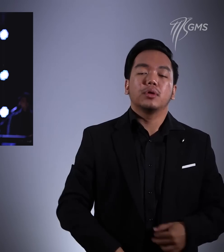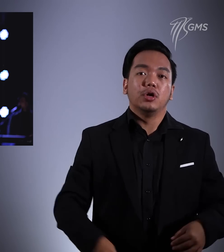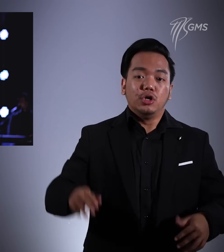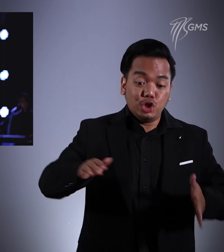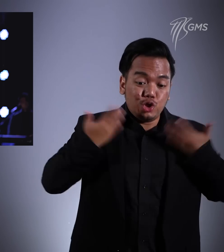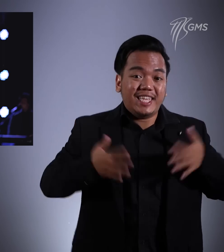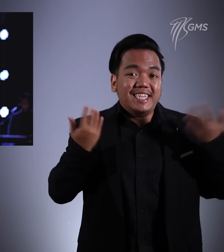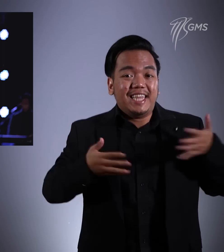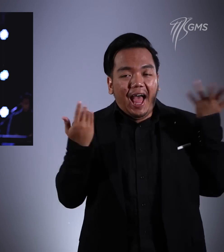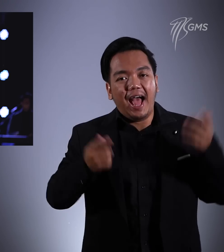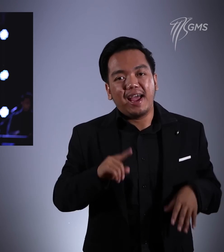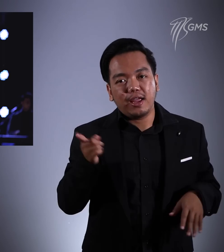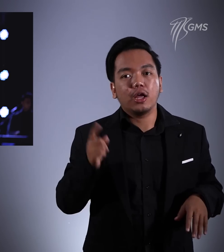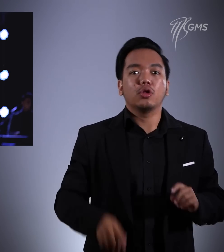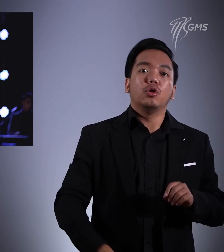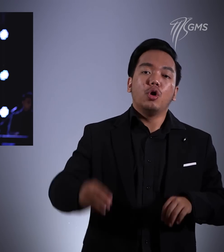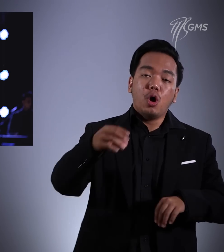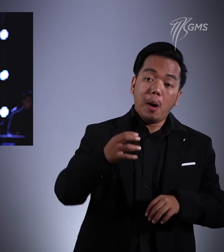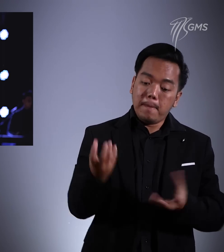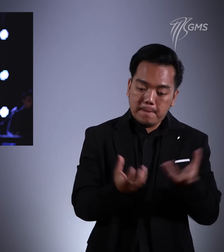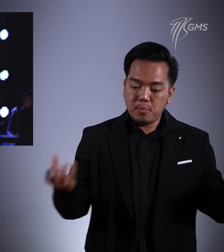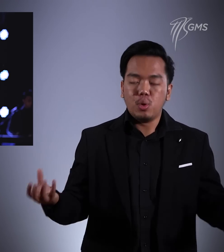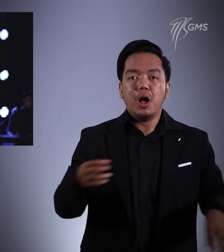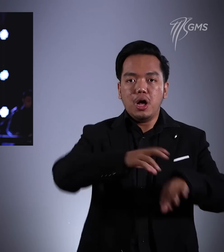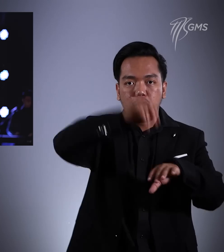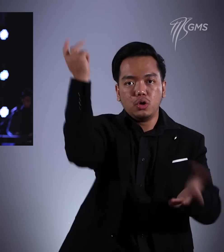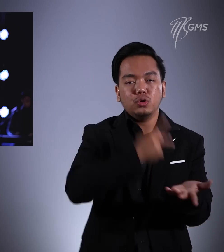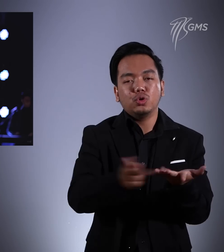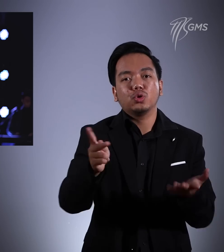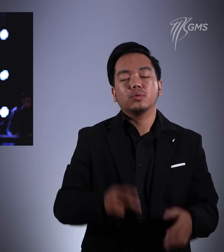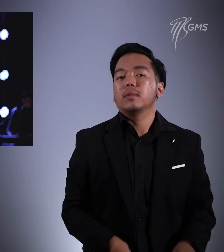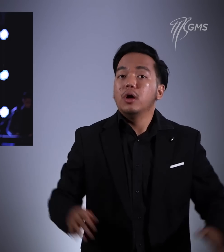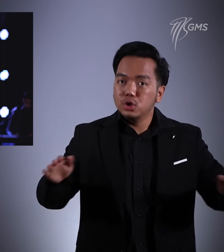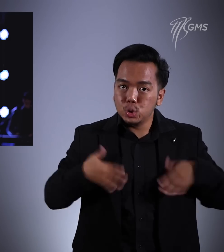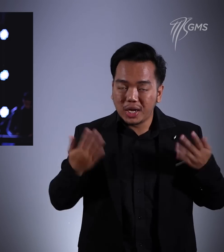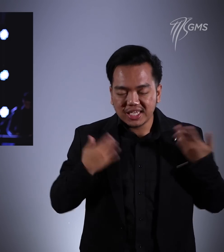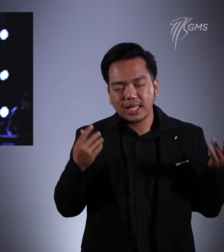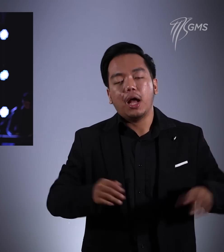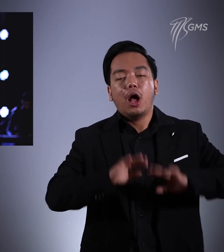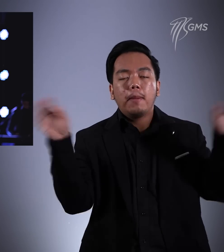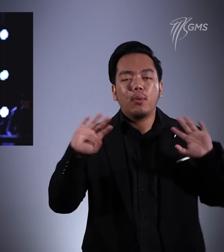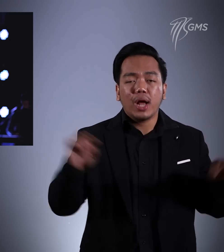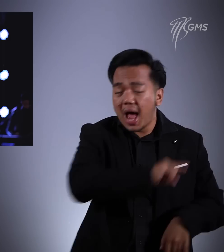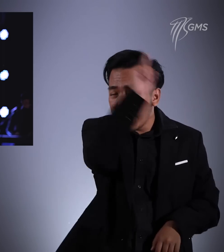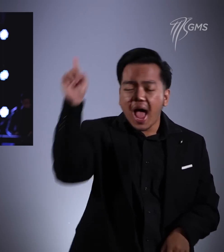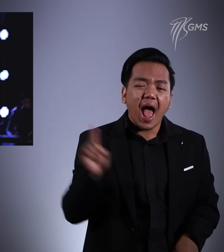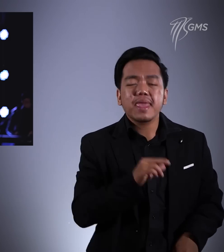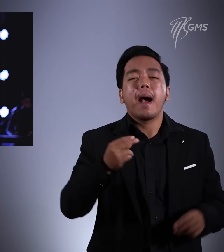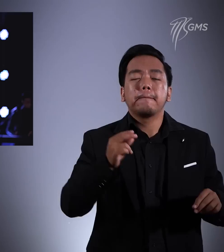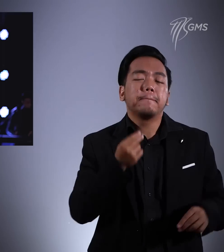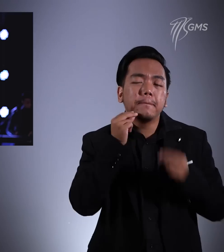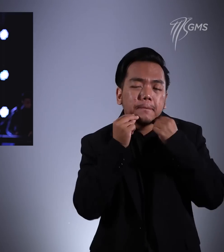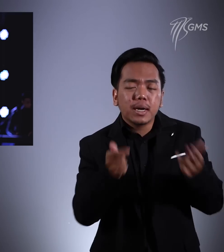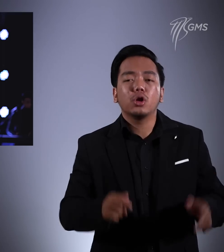Roh Kudus tinggal di dalam tubuhmu. Kalau ada keselamatan dalam jiwamu, sukacita bukan hanya perlu. Sukacita itu hukumnya